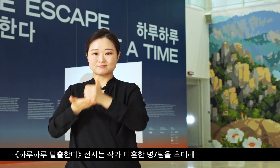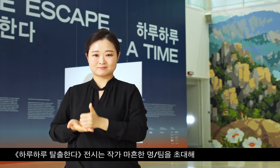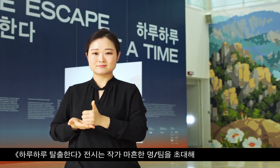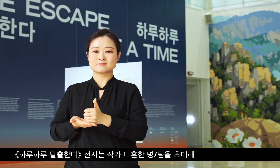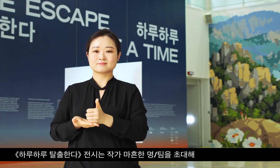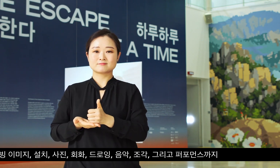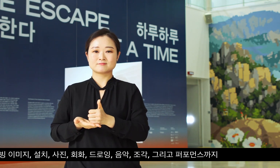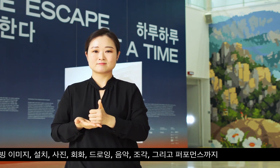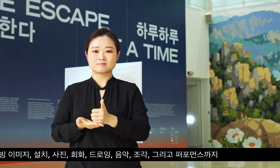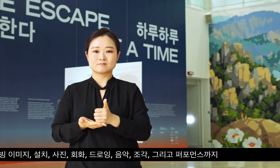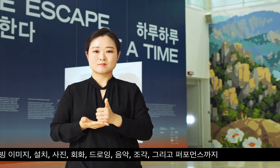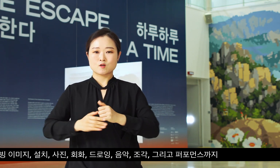무빙 이미지,